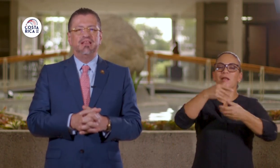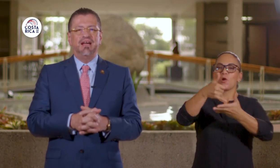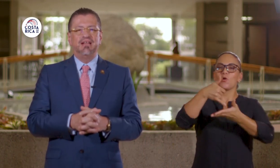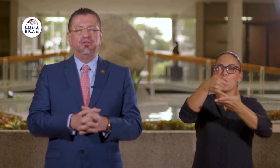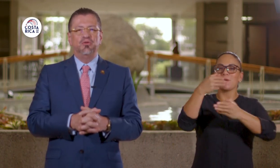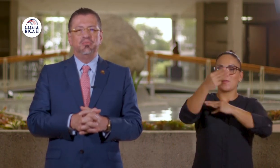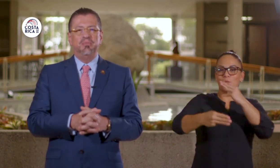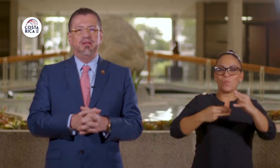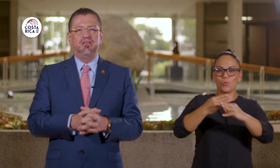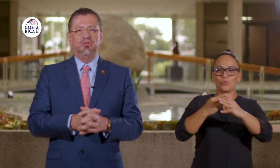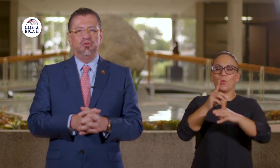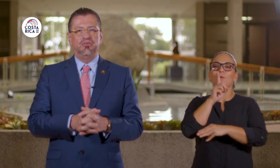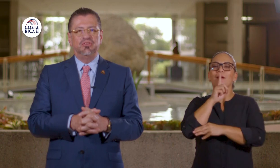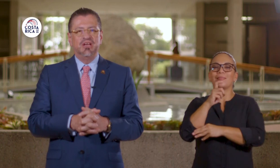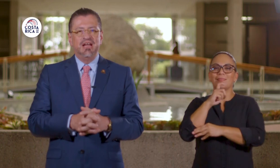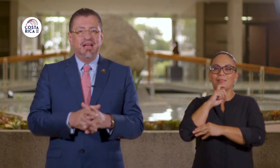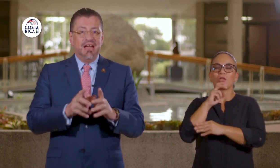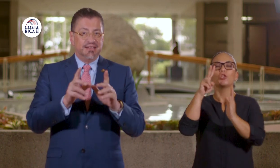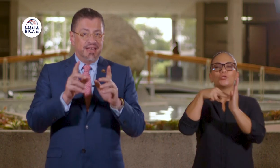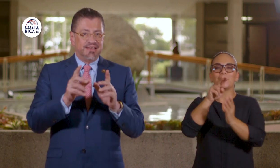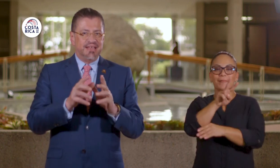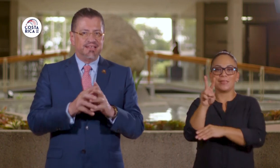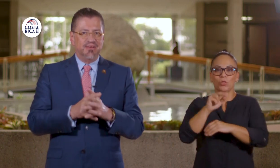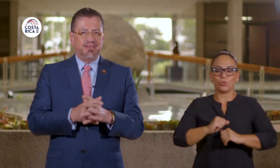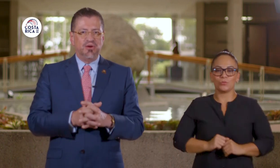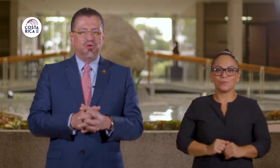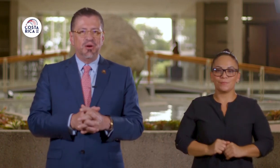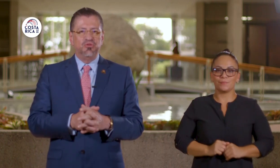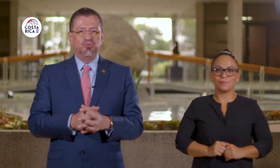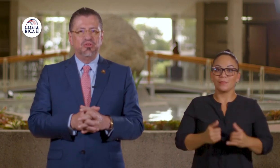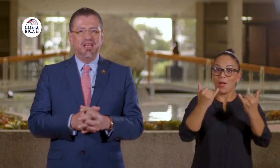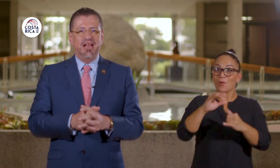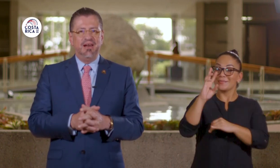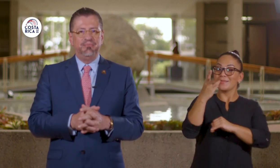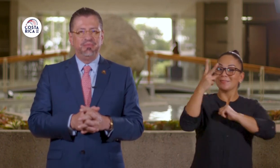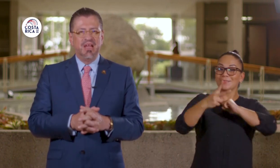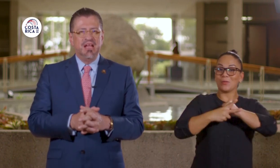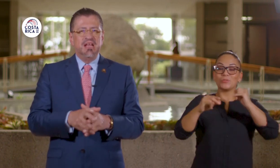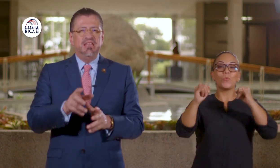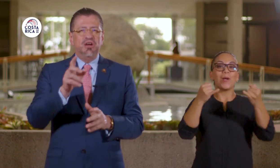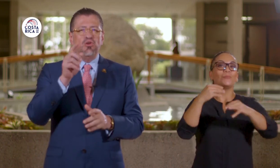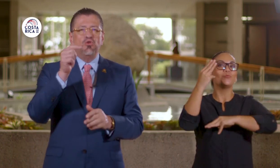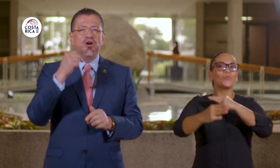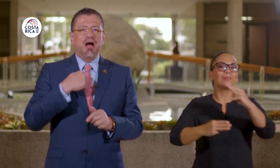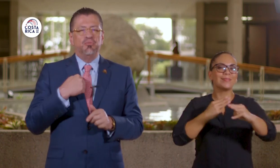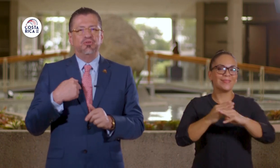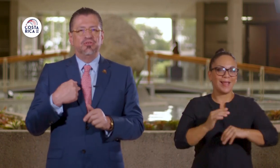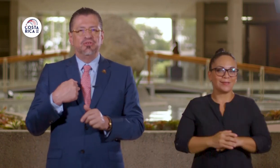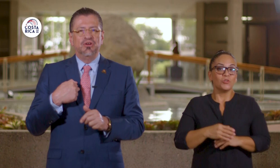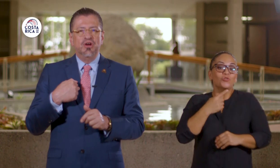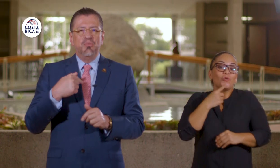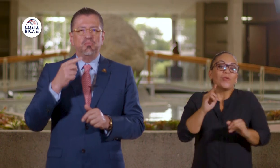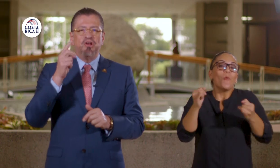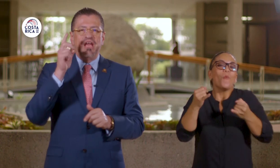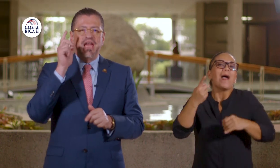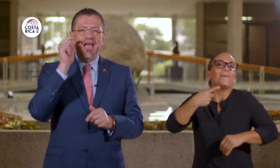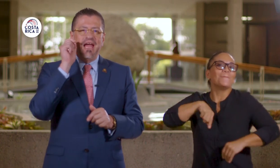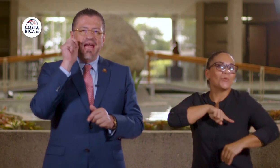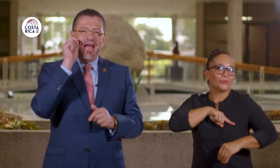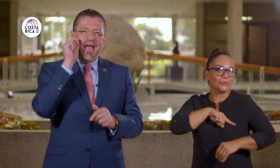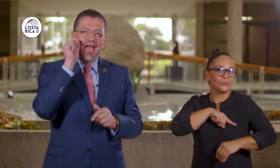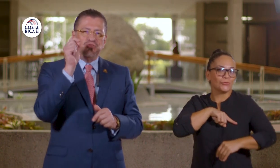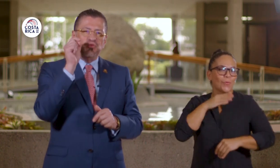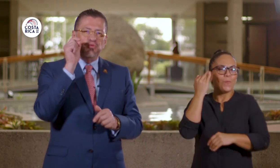Mundo Qatar 2022. Esta es la sexta vez que jugamos un mundial. Digo jugamos